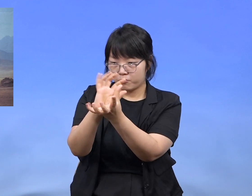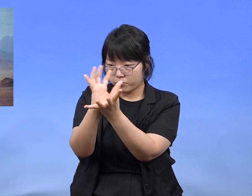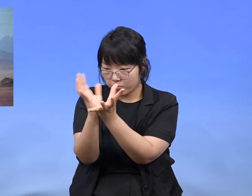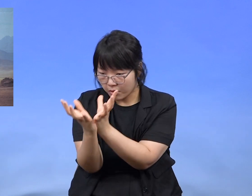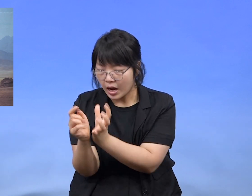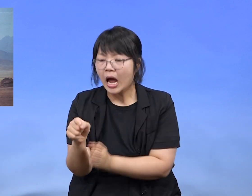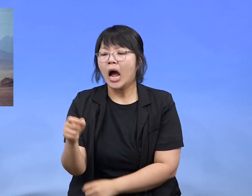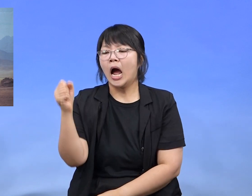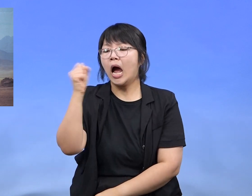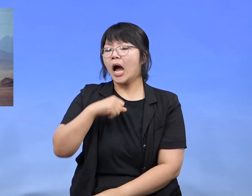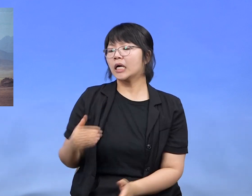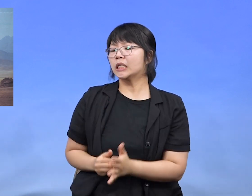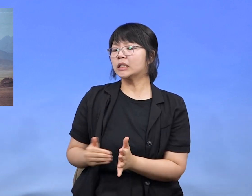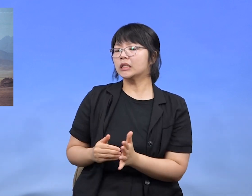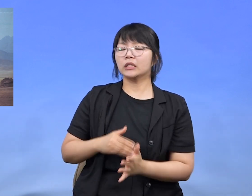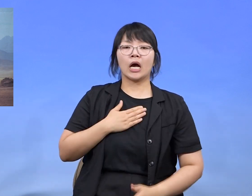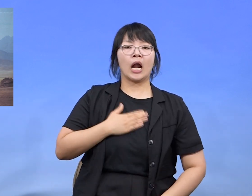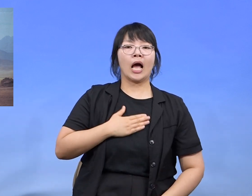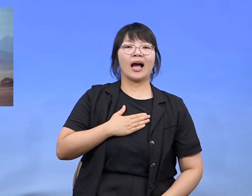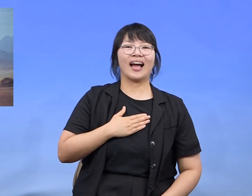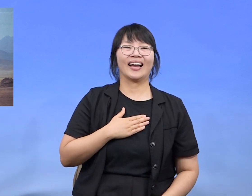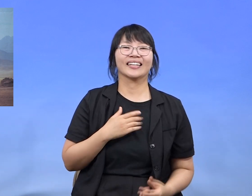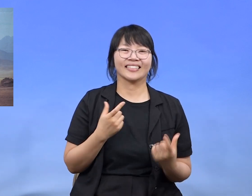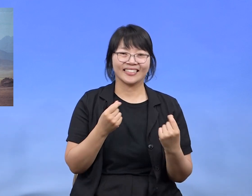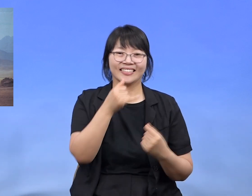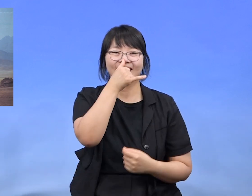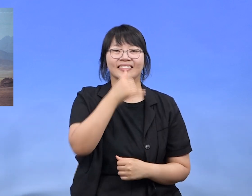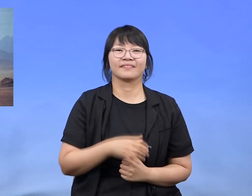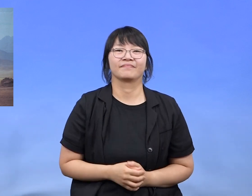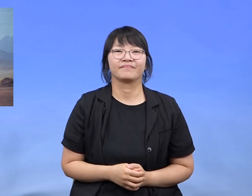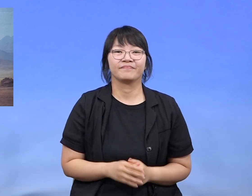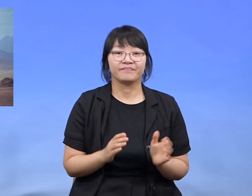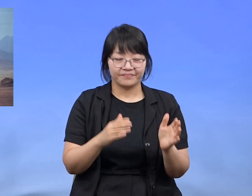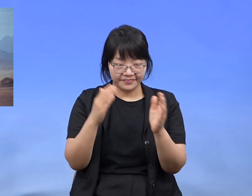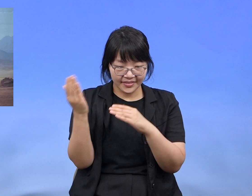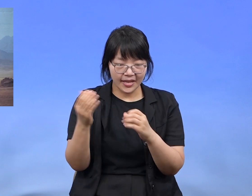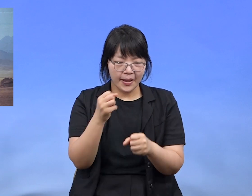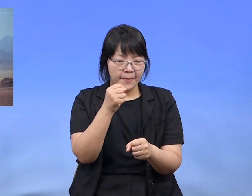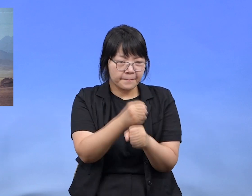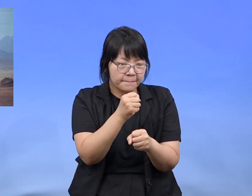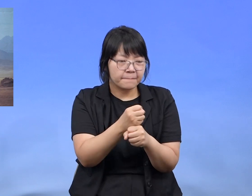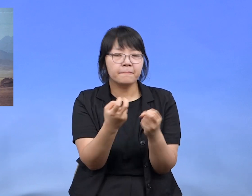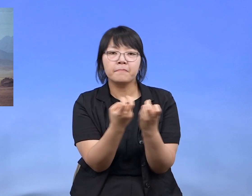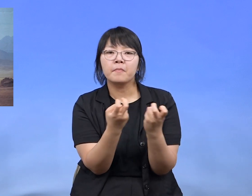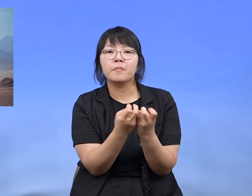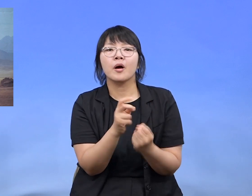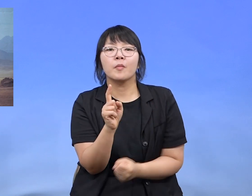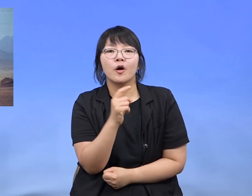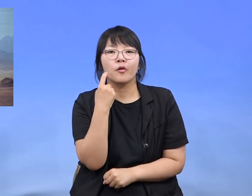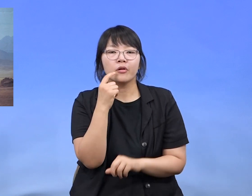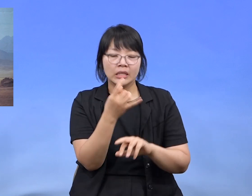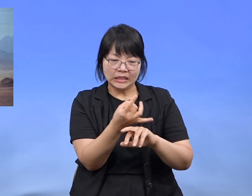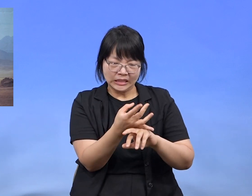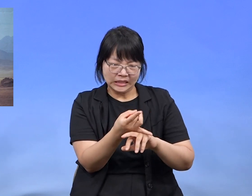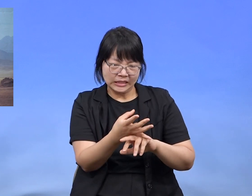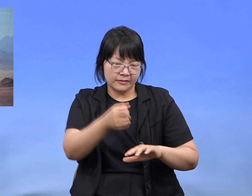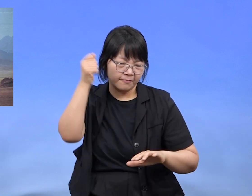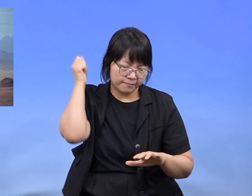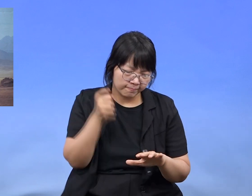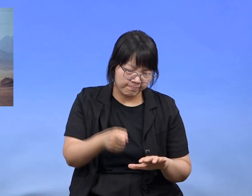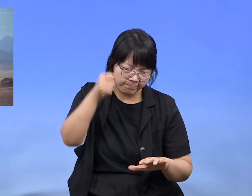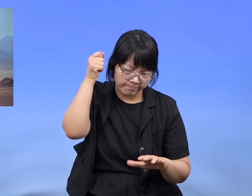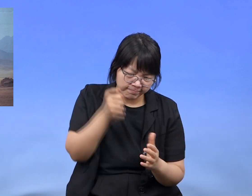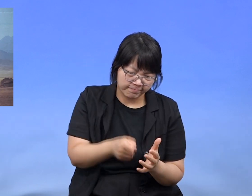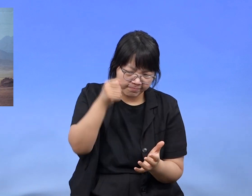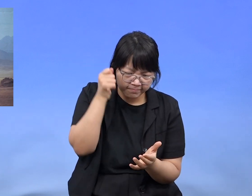자, 그리고 그 등잔은 금을 쳐서 만들었다고 말합니다. 성경학자들은